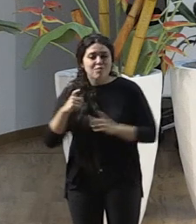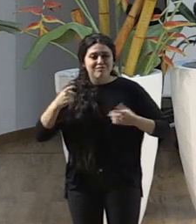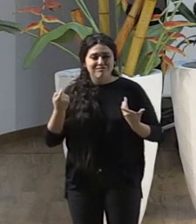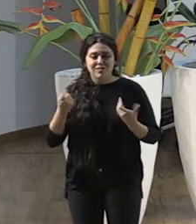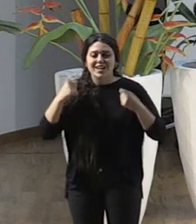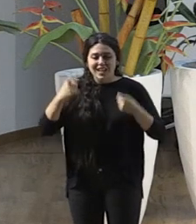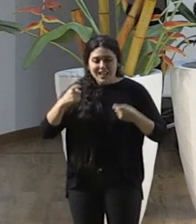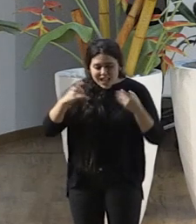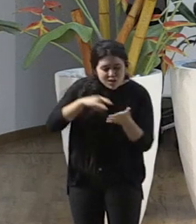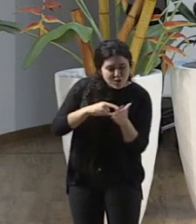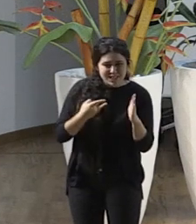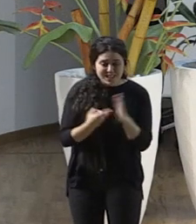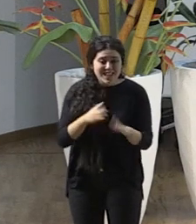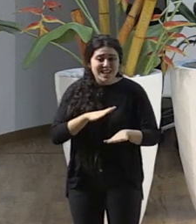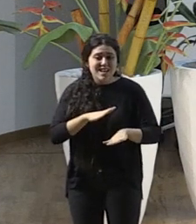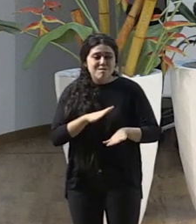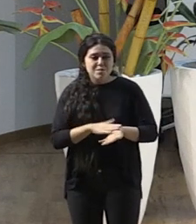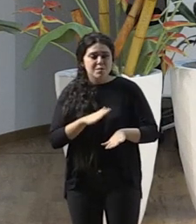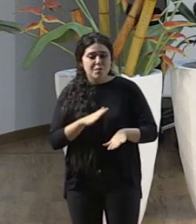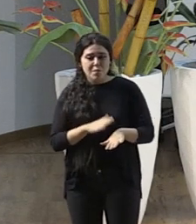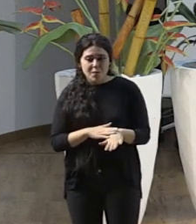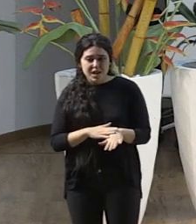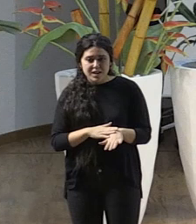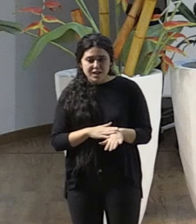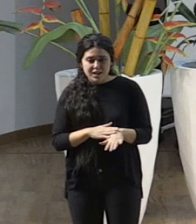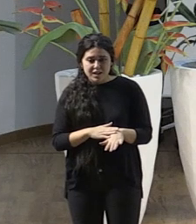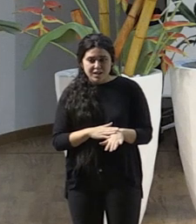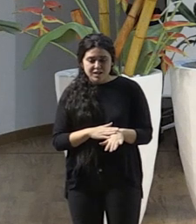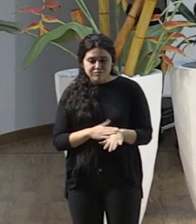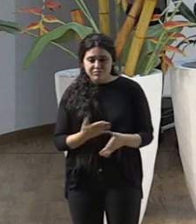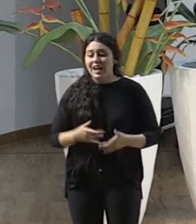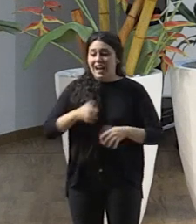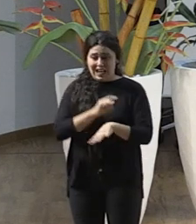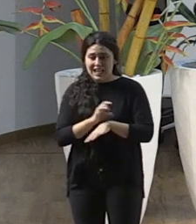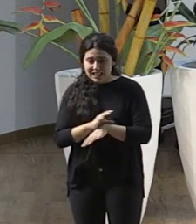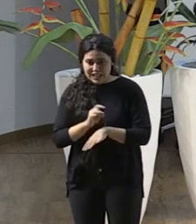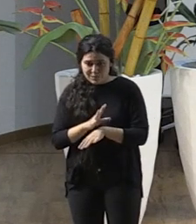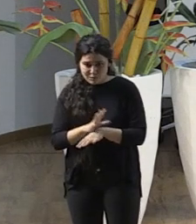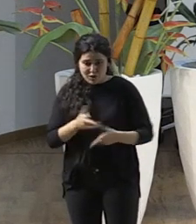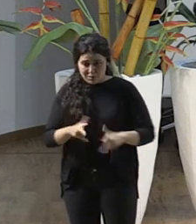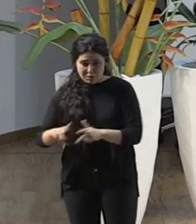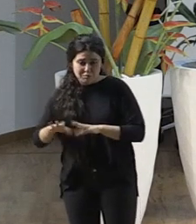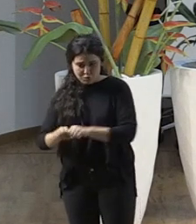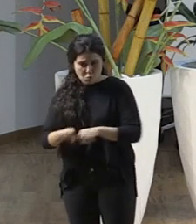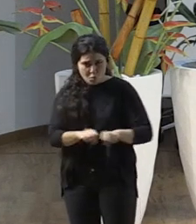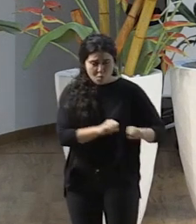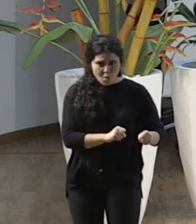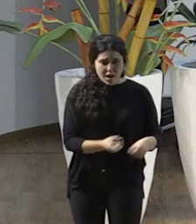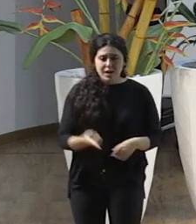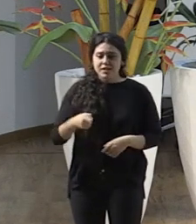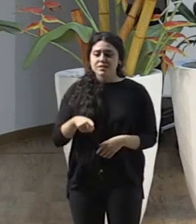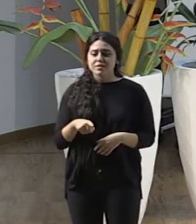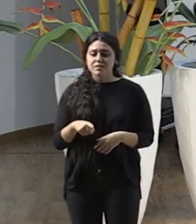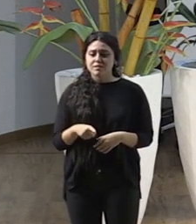una estrategia para ocupar creativamente el tiempo libre, que en sociedades industrializadas era un